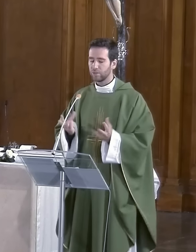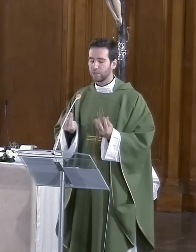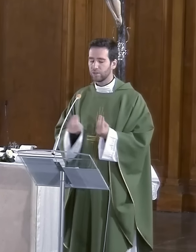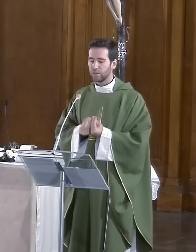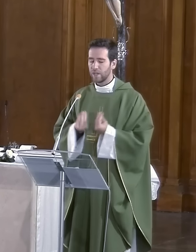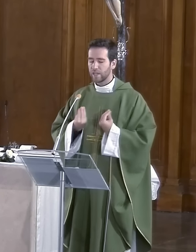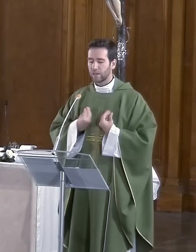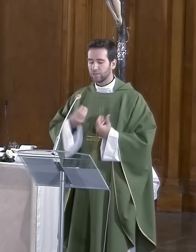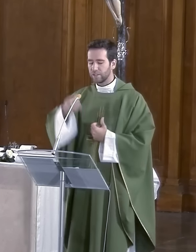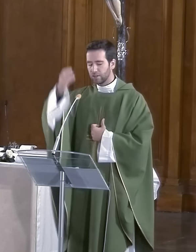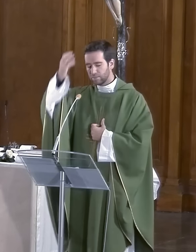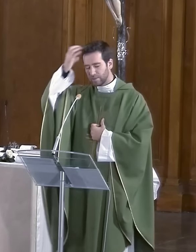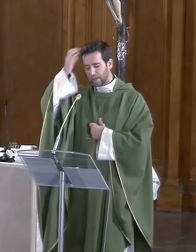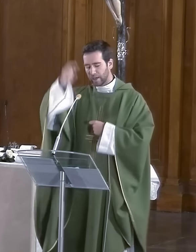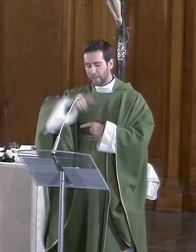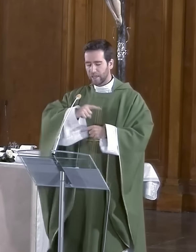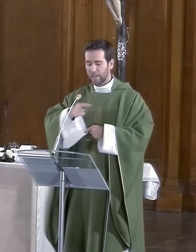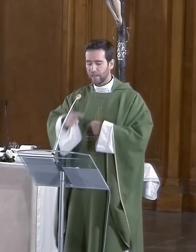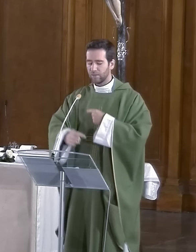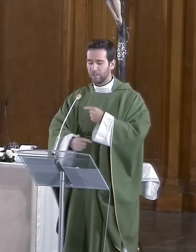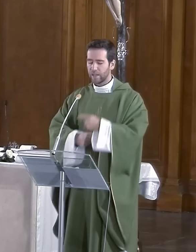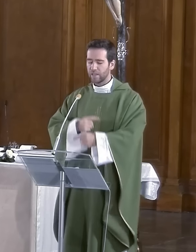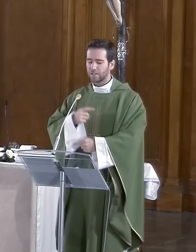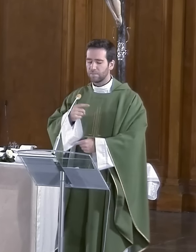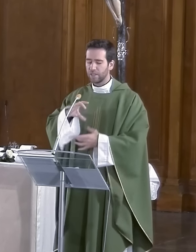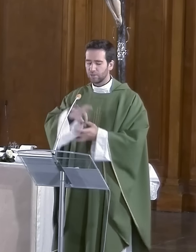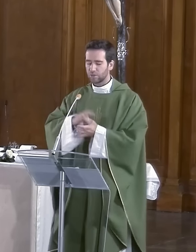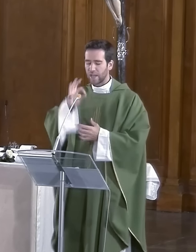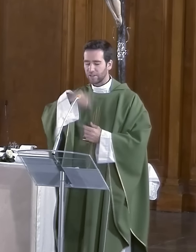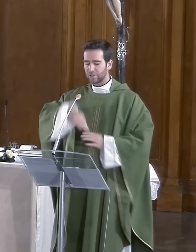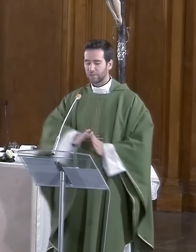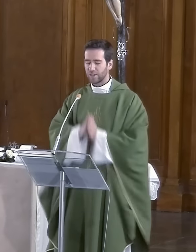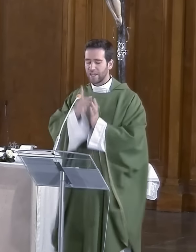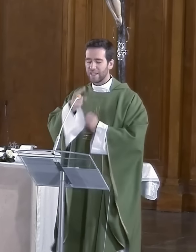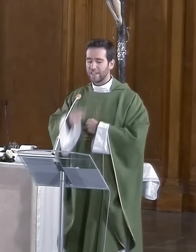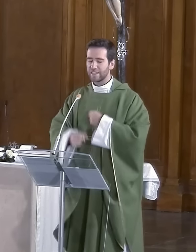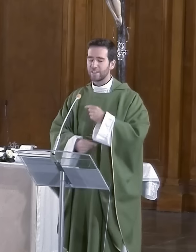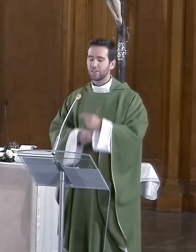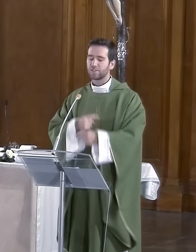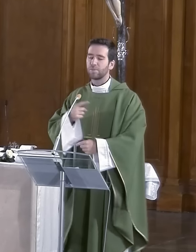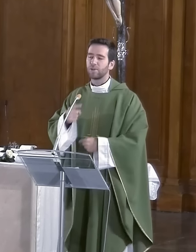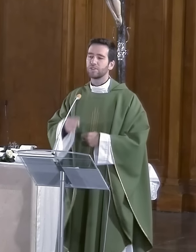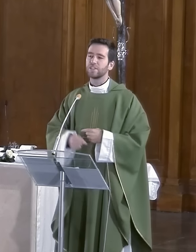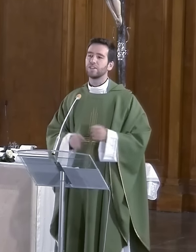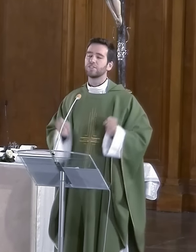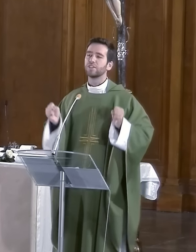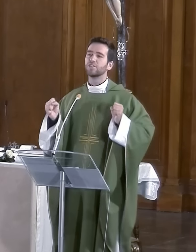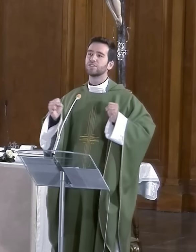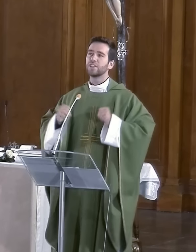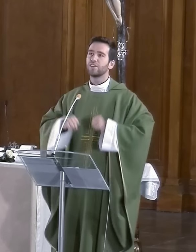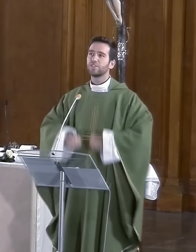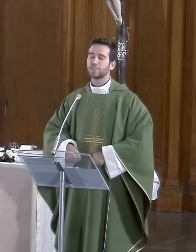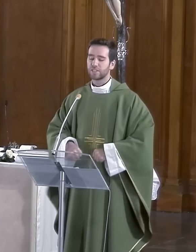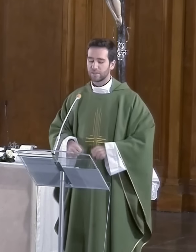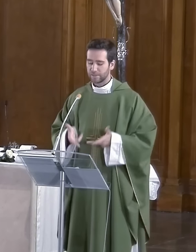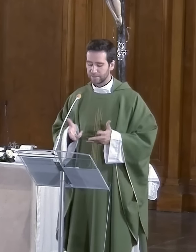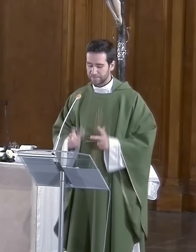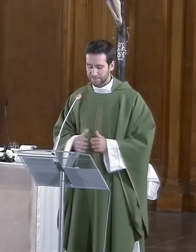tu Hijo, que contigo vive y reina en la unidad del Espíritu Santo y es Dios por los siglos de los